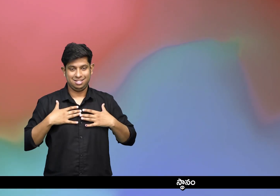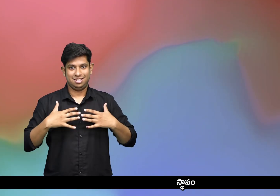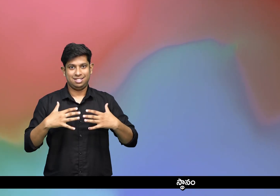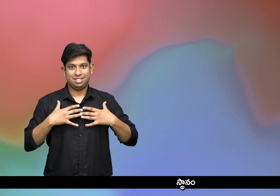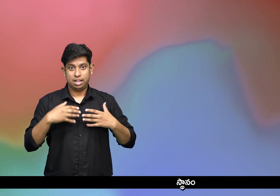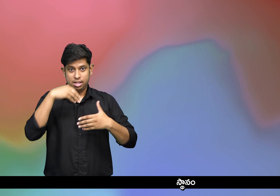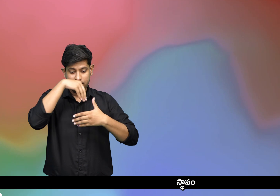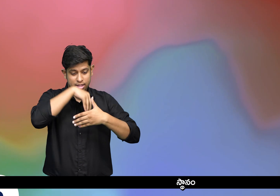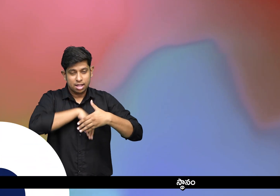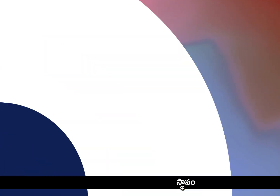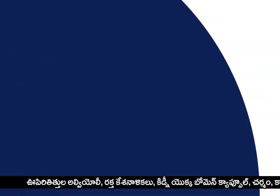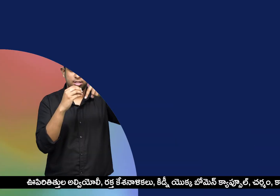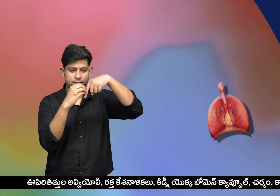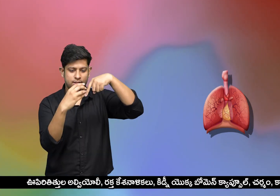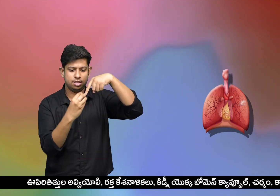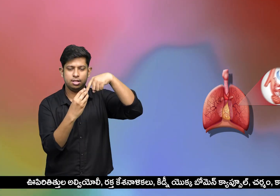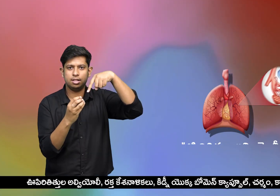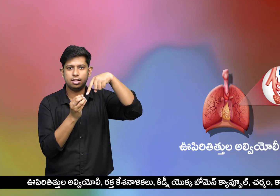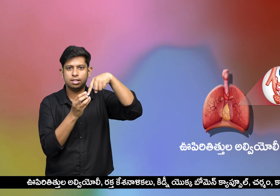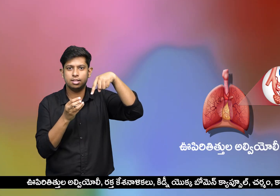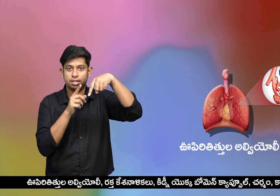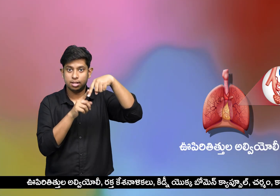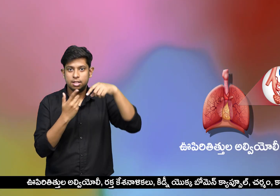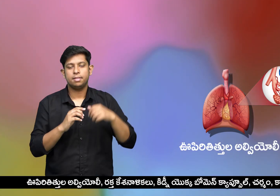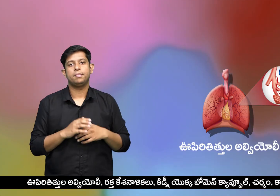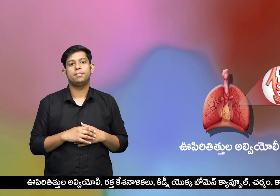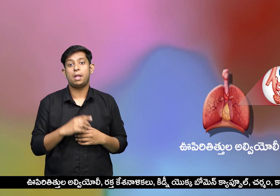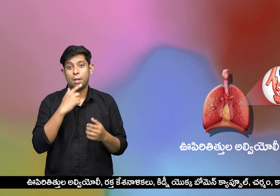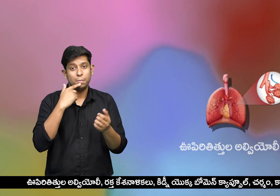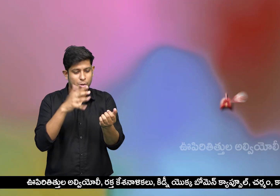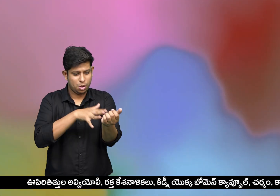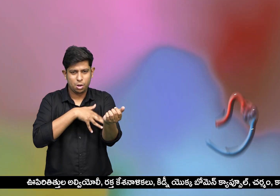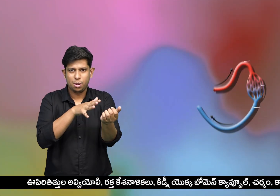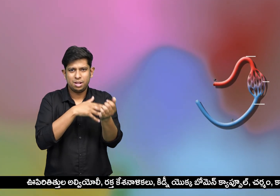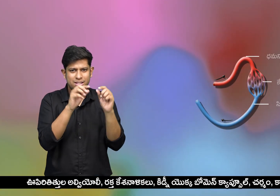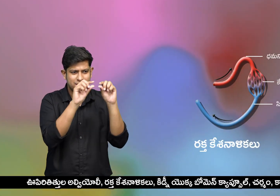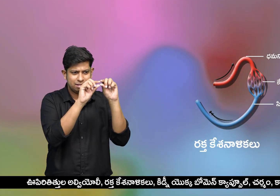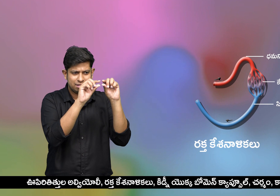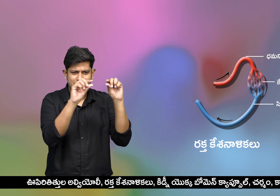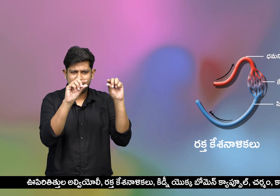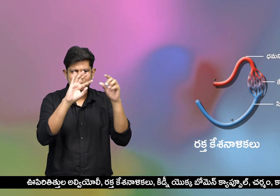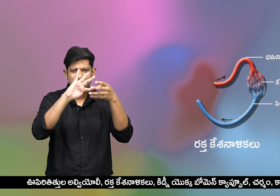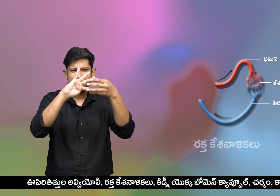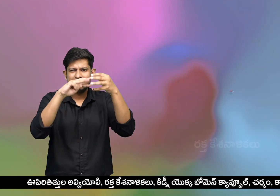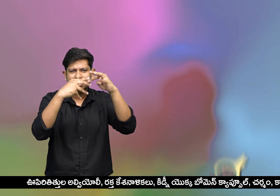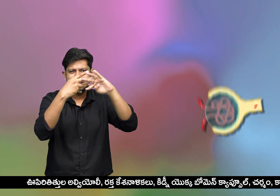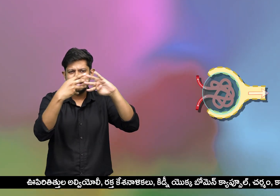స్థానం ఊపిరితిత్తుల అల్వియోలి, రక్తకేశ నాళికలు, కిడ్నీ యొక్క బోమెన్